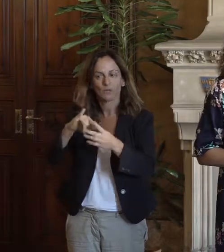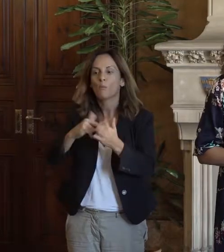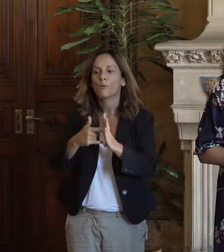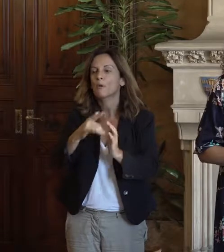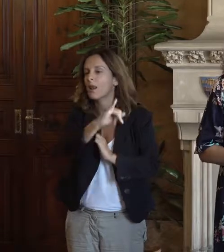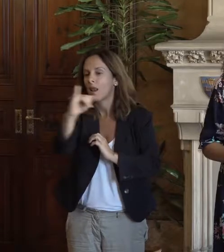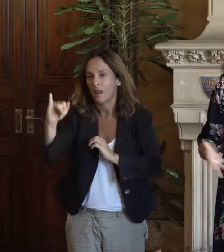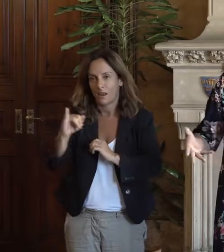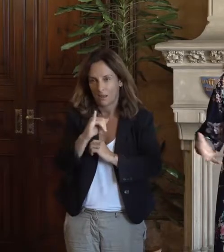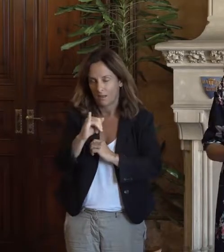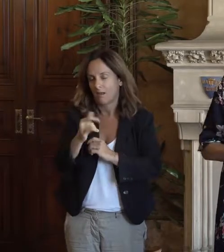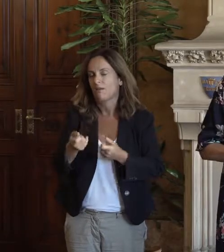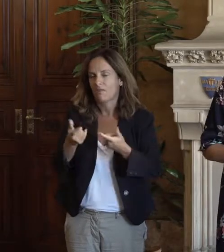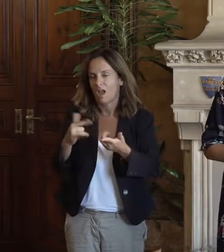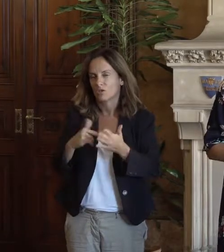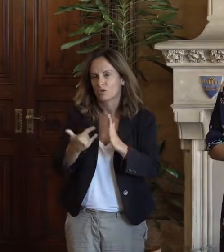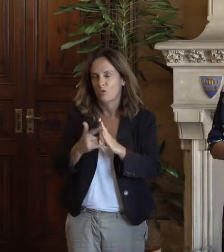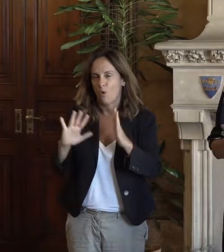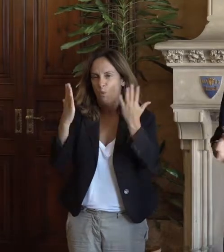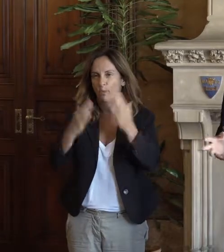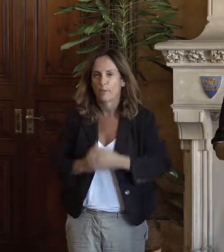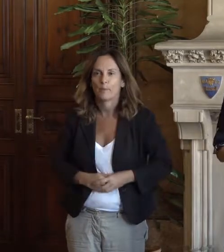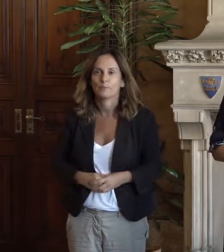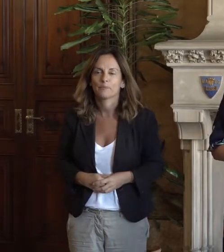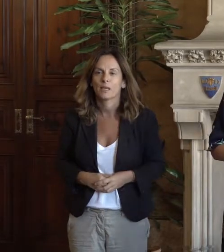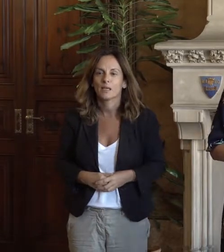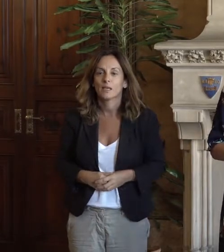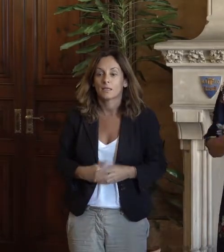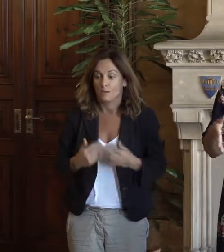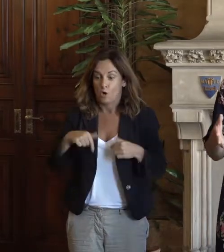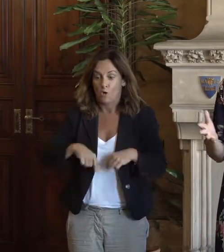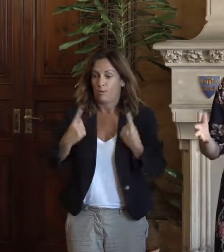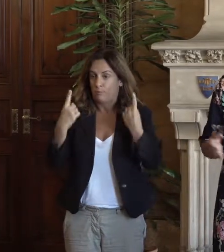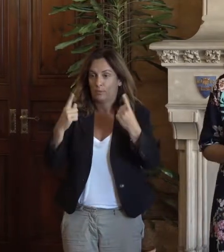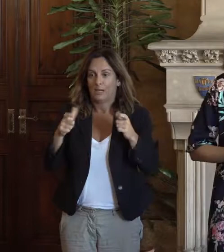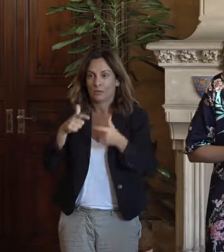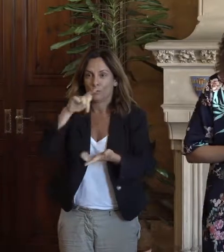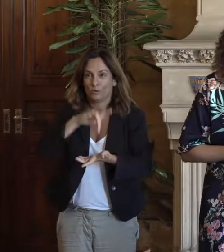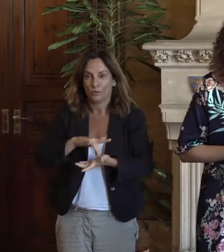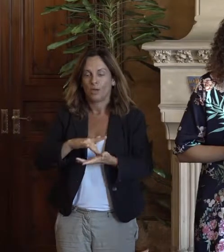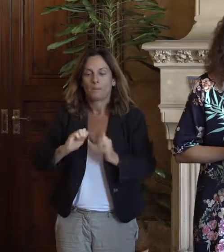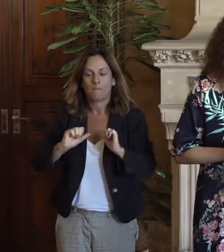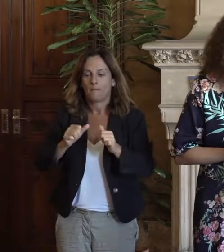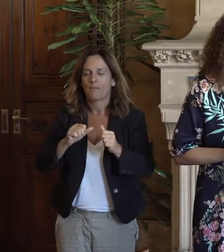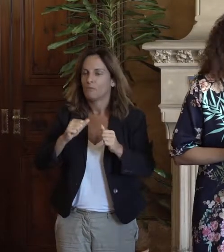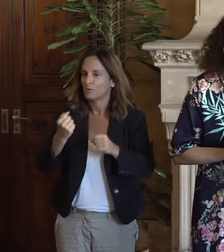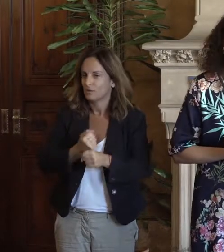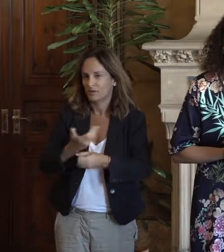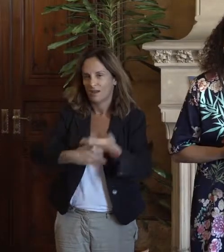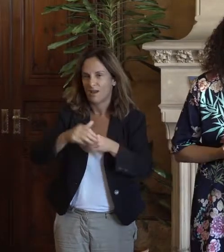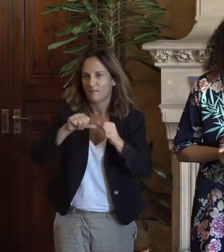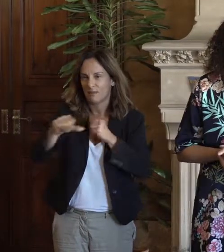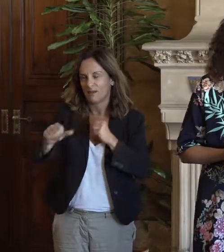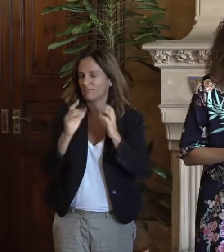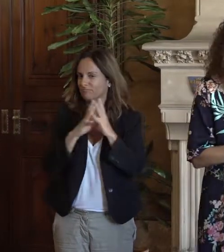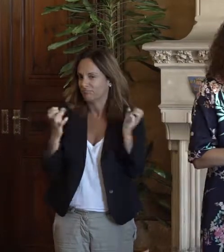I per tant, bueno, avui és això, no? La primera reunió i començam a treballar, a més, en total sintonia de com han de solucionar els problemes, que això és